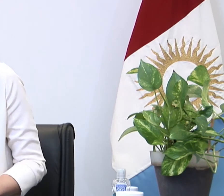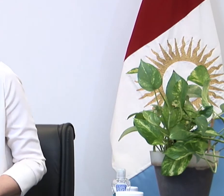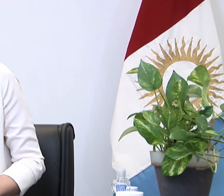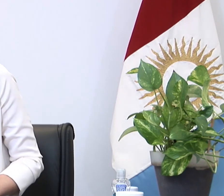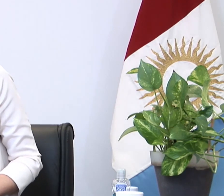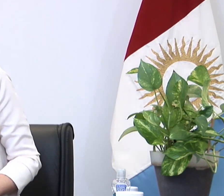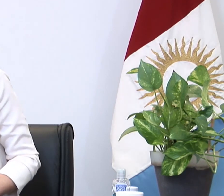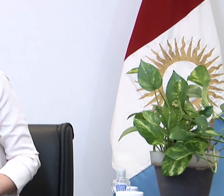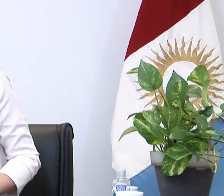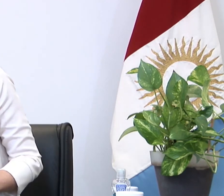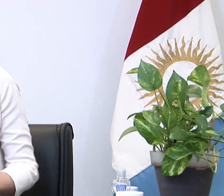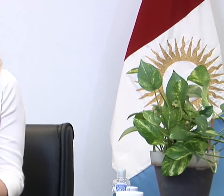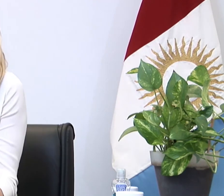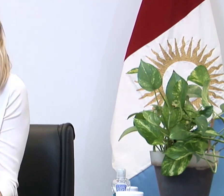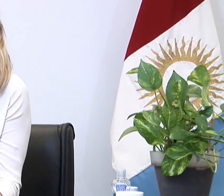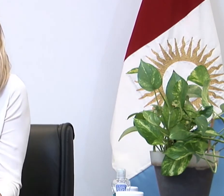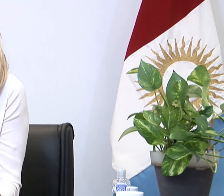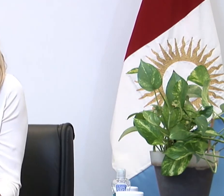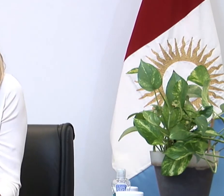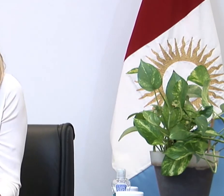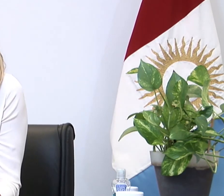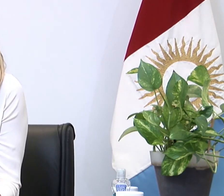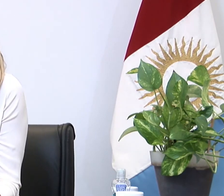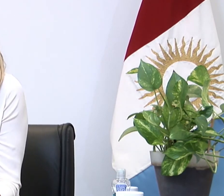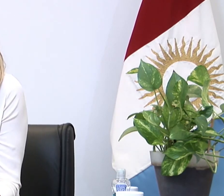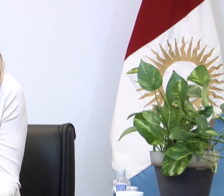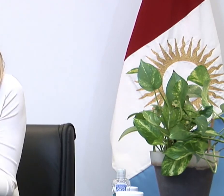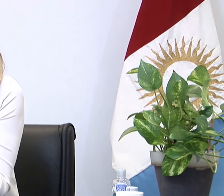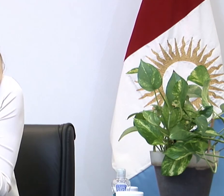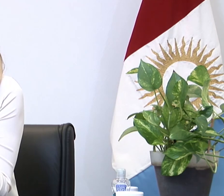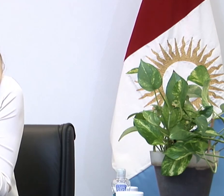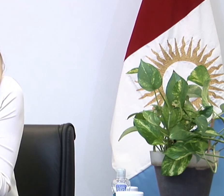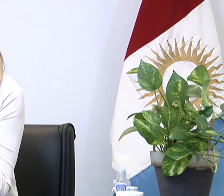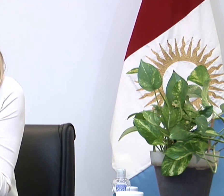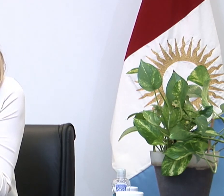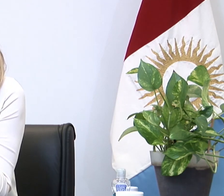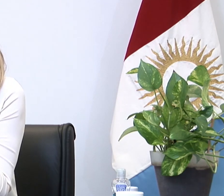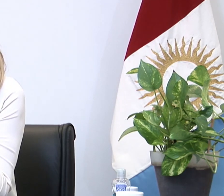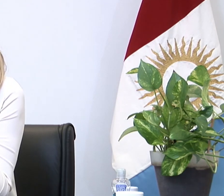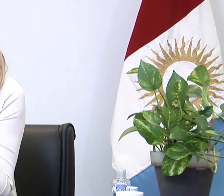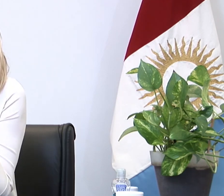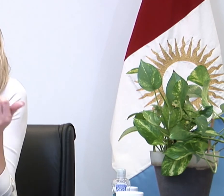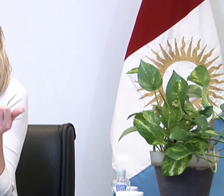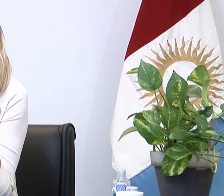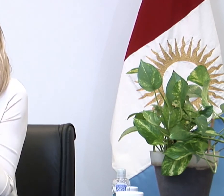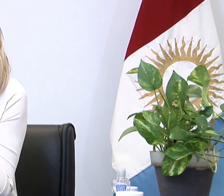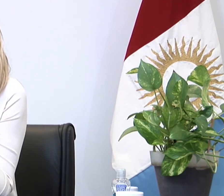Y los esperamos mañana desde las 9 horas para dar continuidad con las alocuciones de las